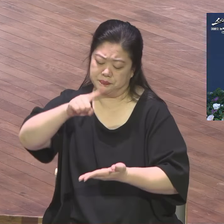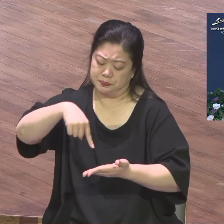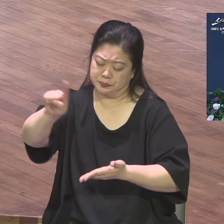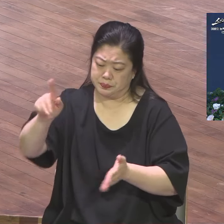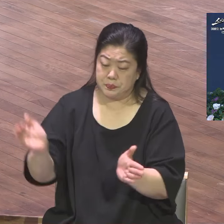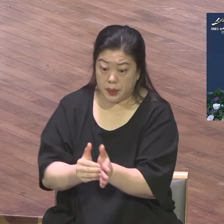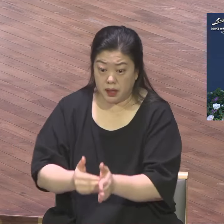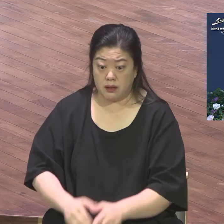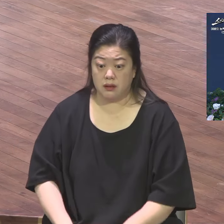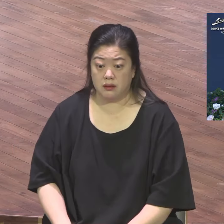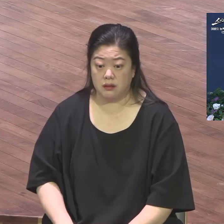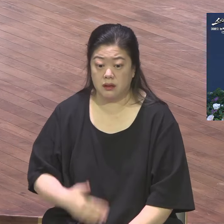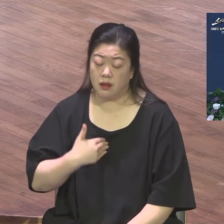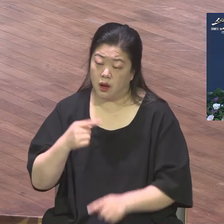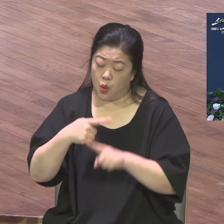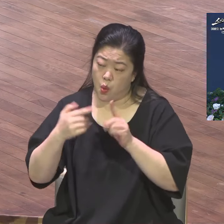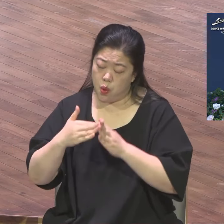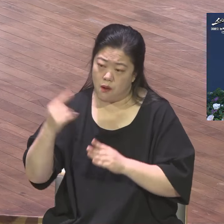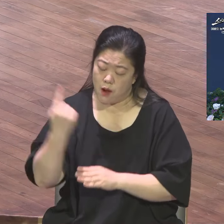차 있는데